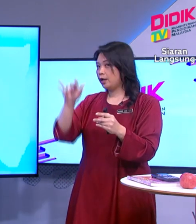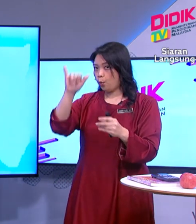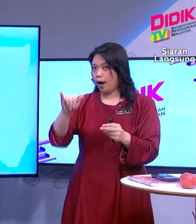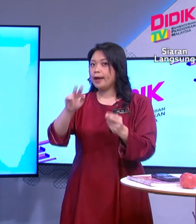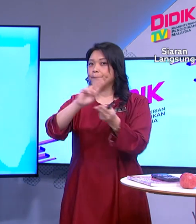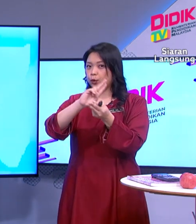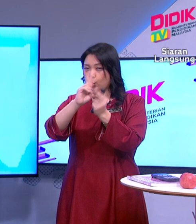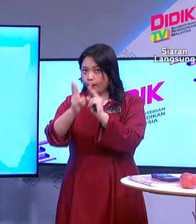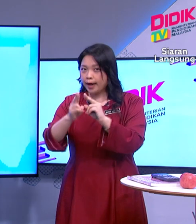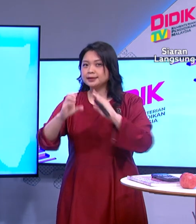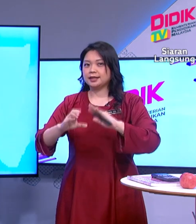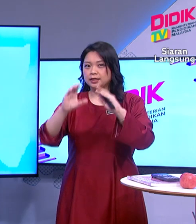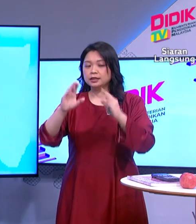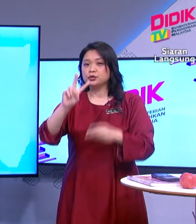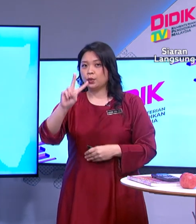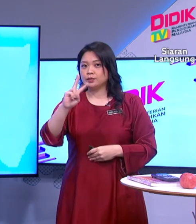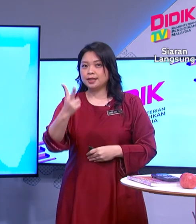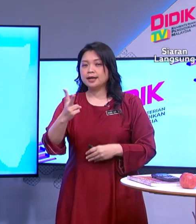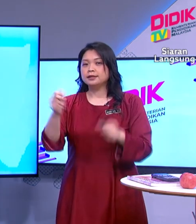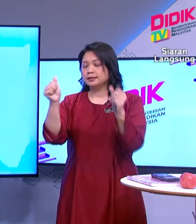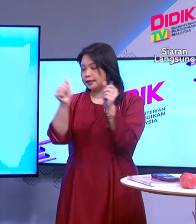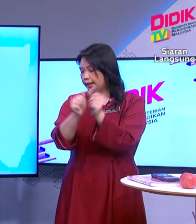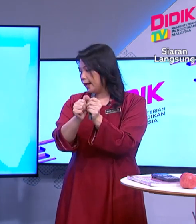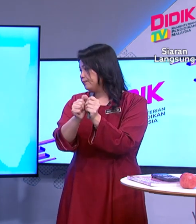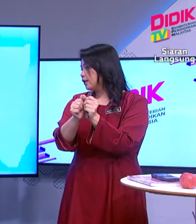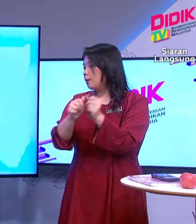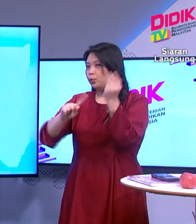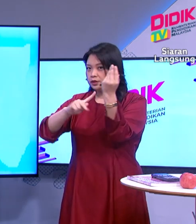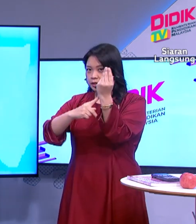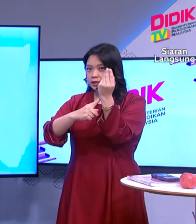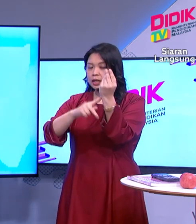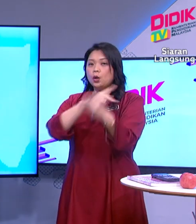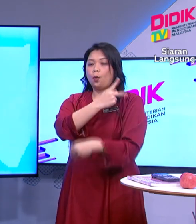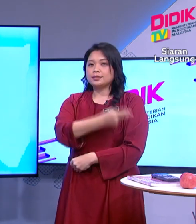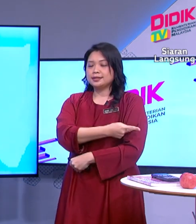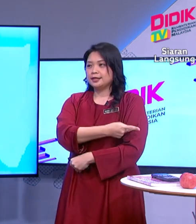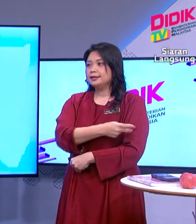kwave ubah channel songsa dengan punce kuase